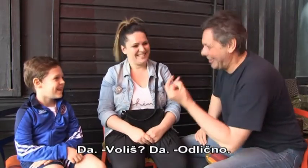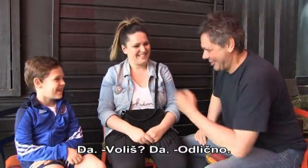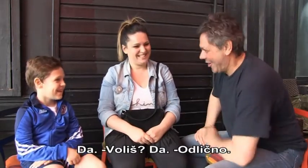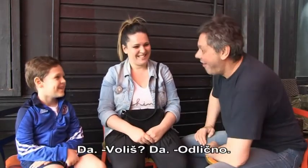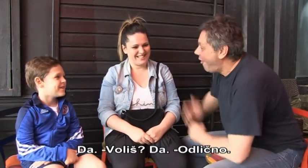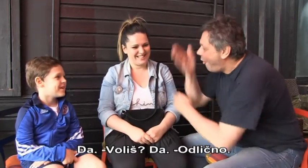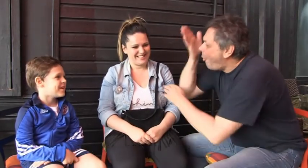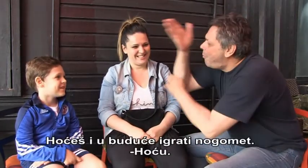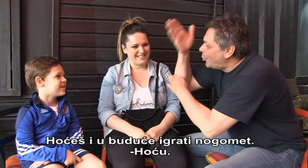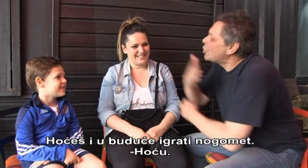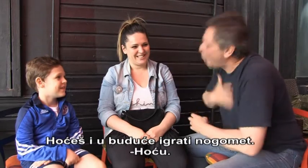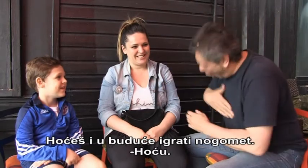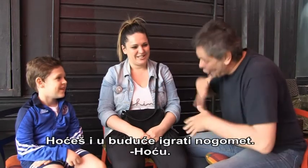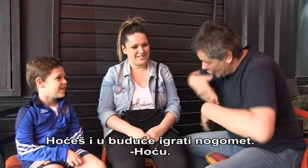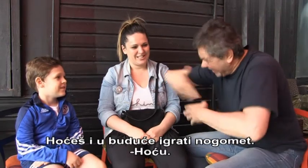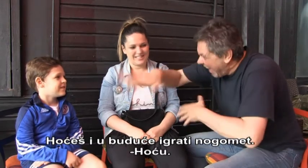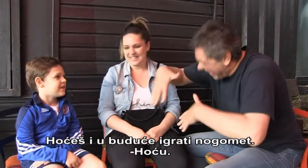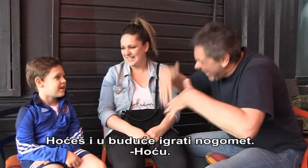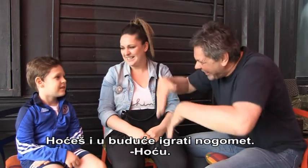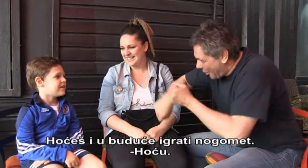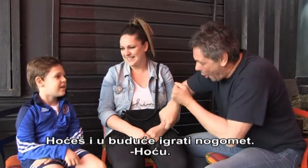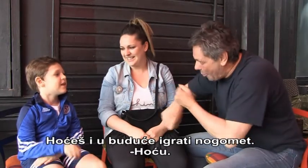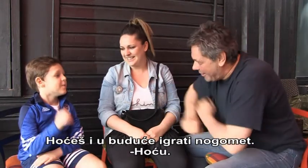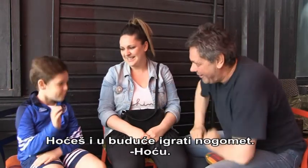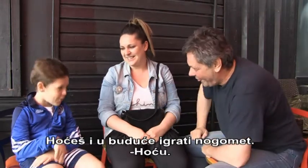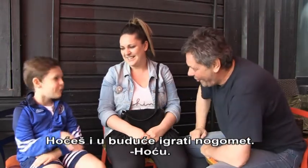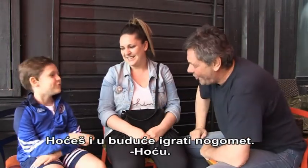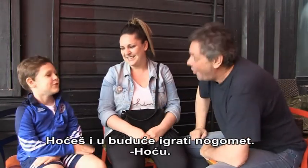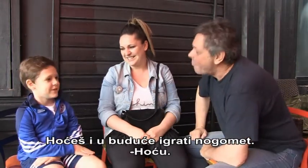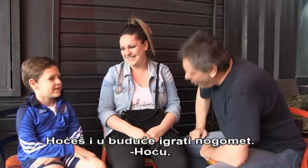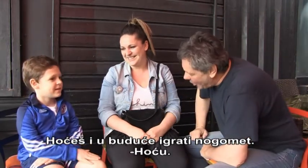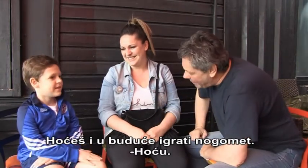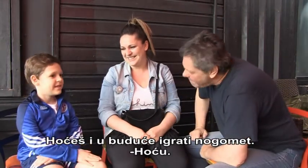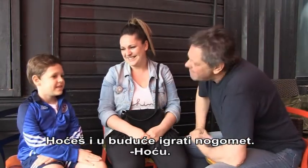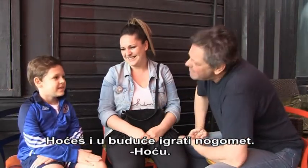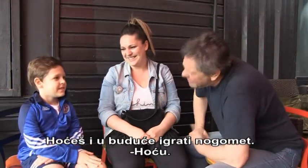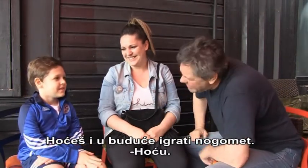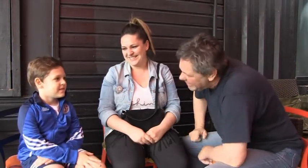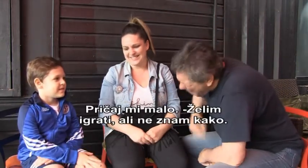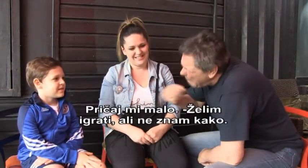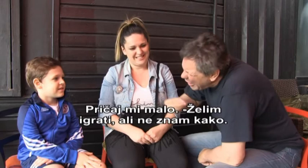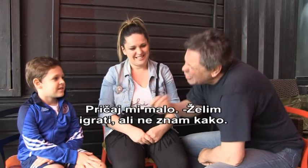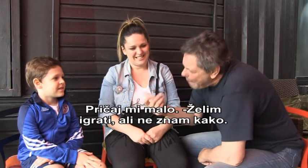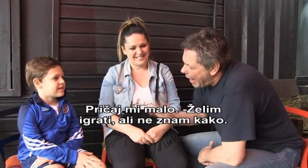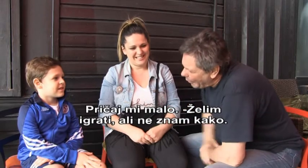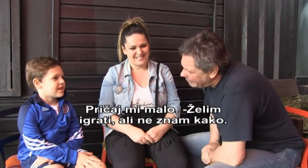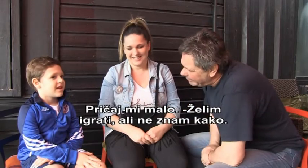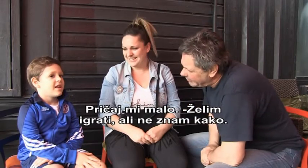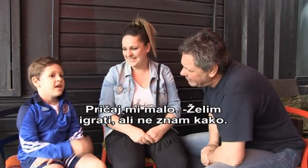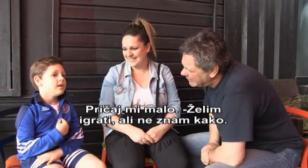Odlično. U budućnosti hoćeš dalje igrati nogom? Može. Mauro, ajde malo. Pričaj malo.